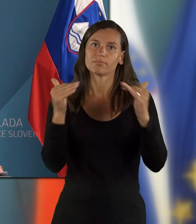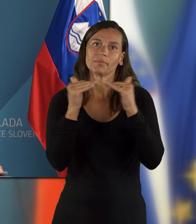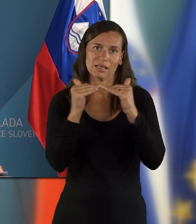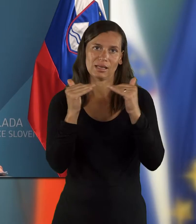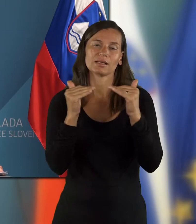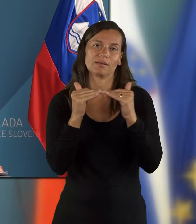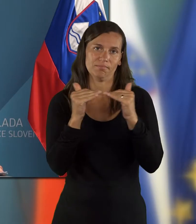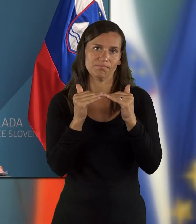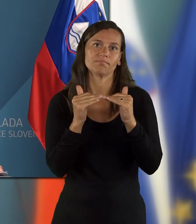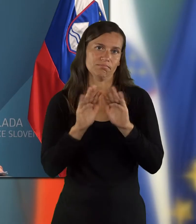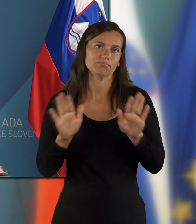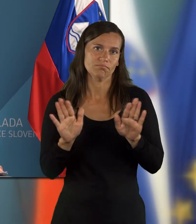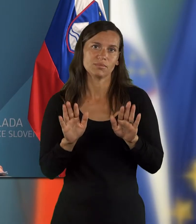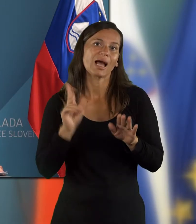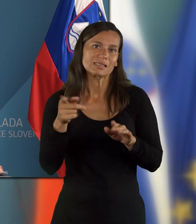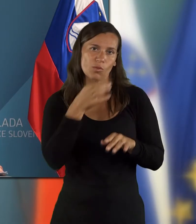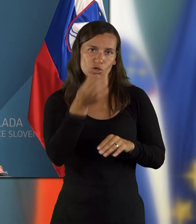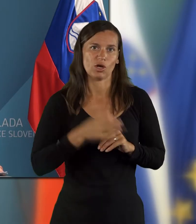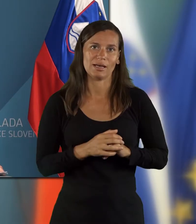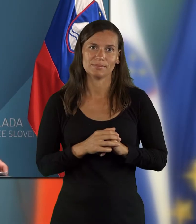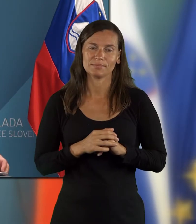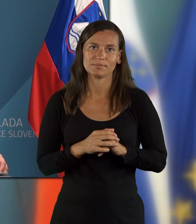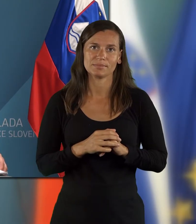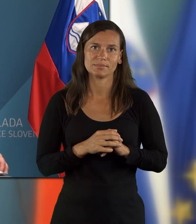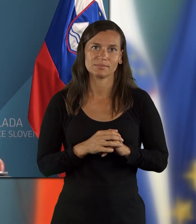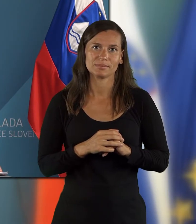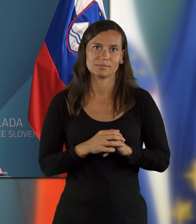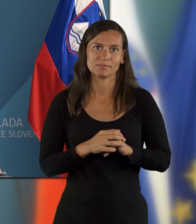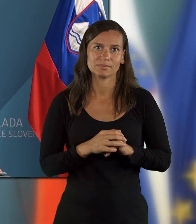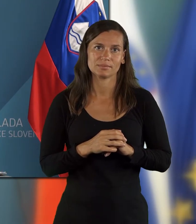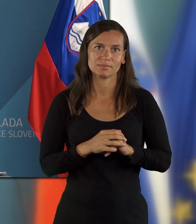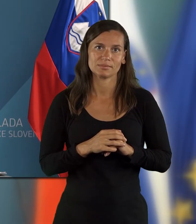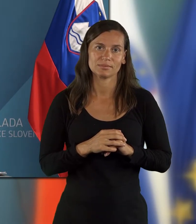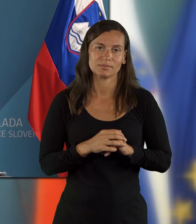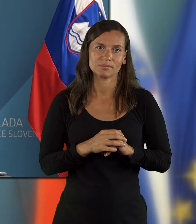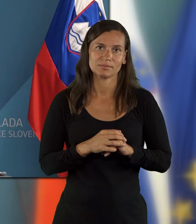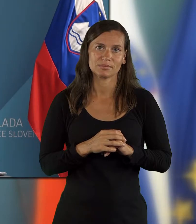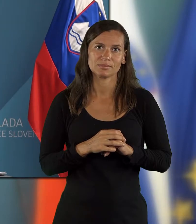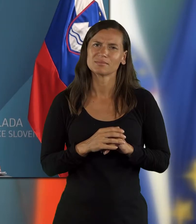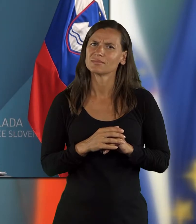lahko pritrdim trditvam v vašem vprašanju. Pravkar ste dobili sporočilo.